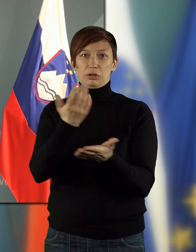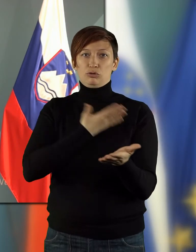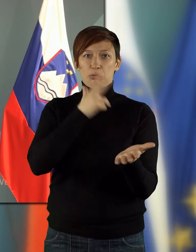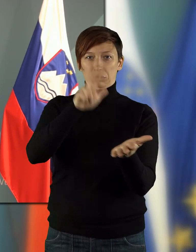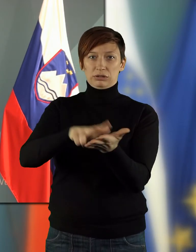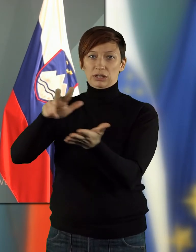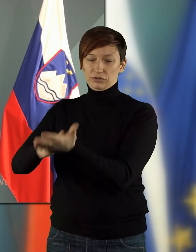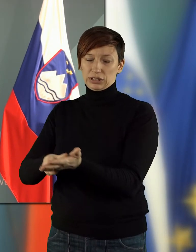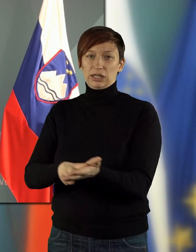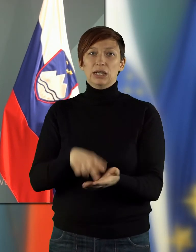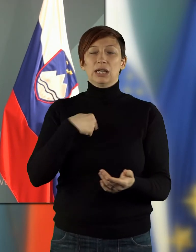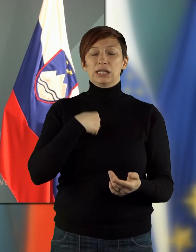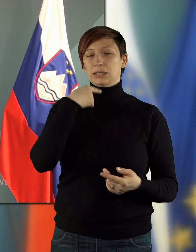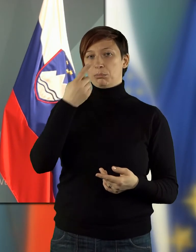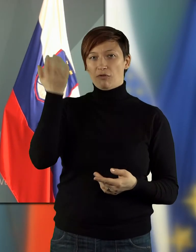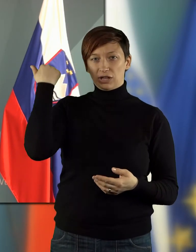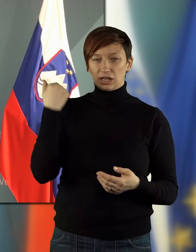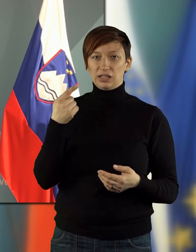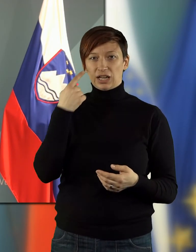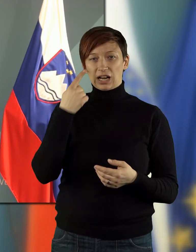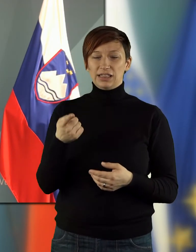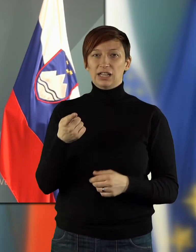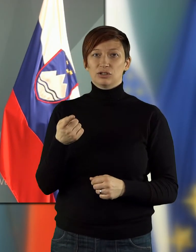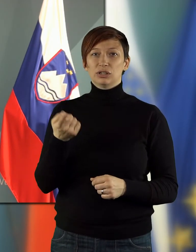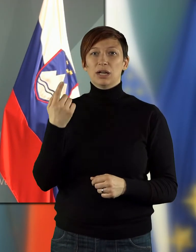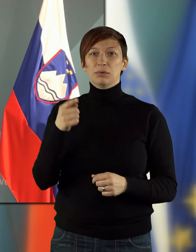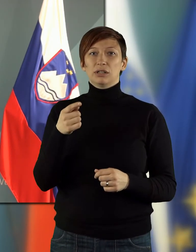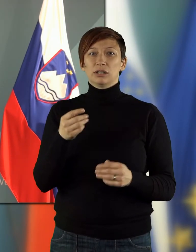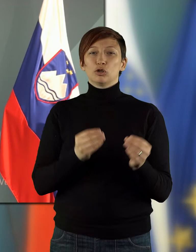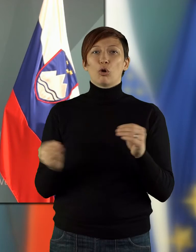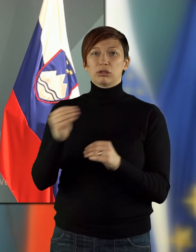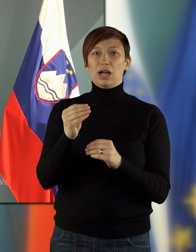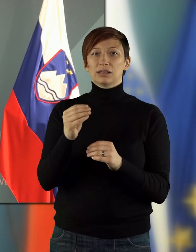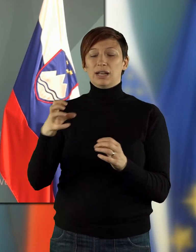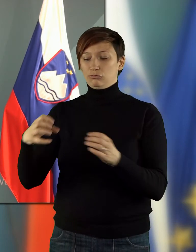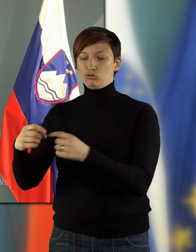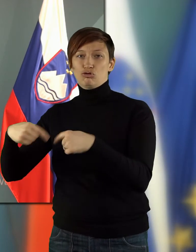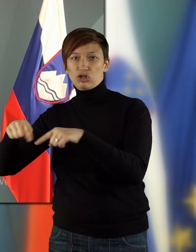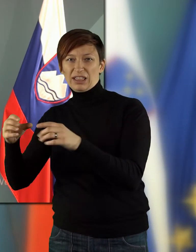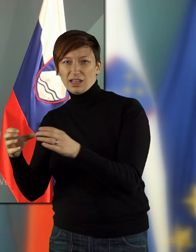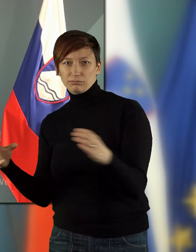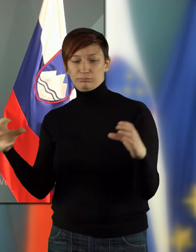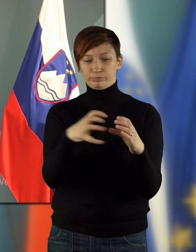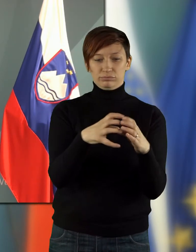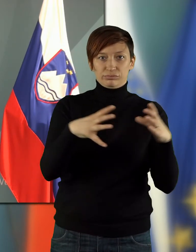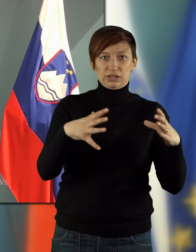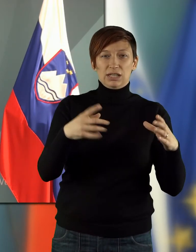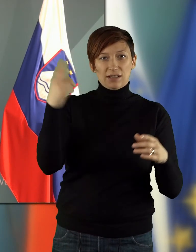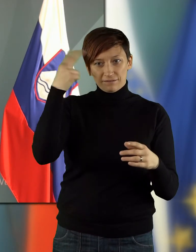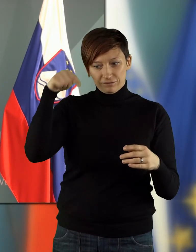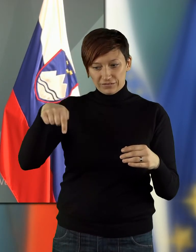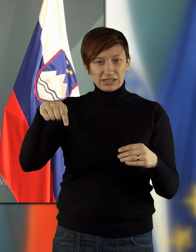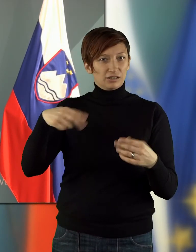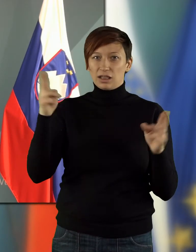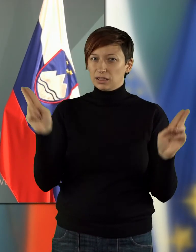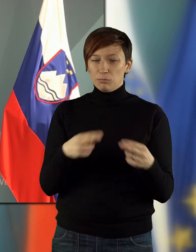uspešno prestale certificiranje. Povedala sem, da glede na to, da je bilo naknadno dodana ena četa, za